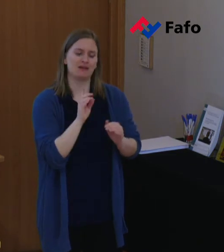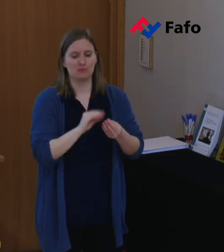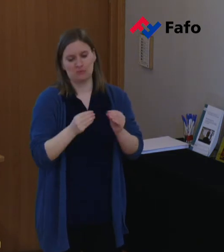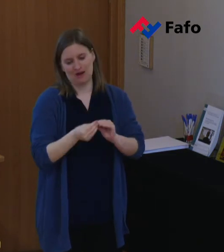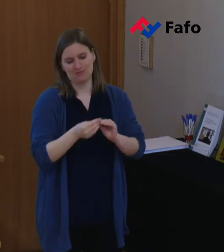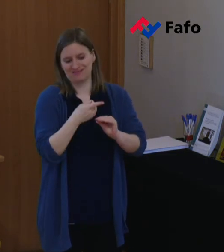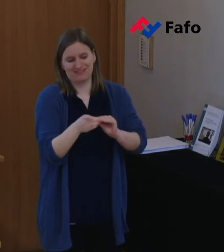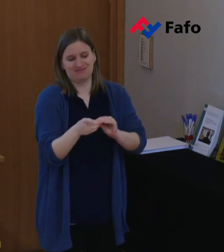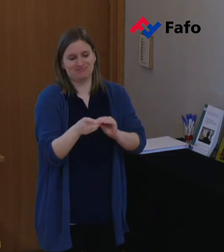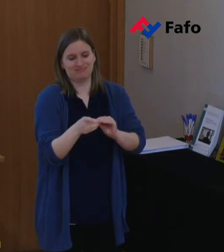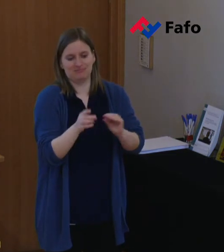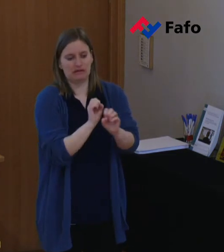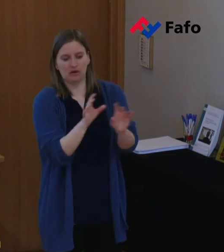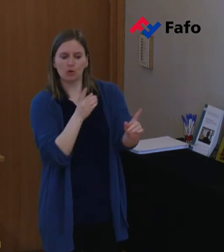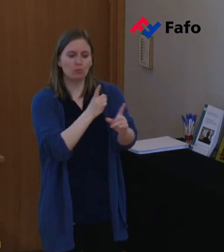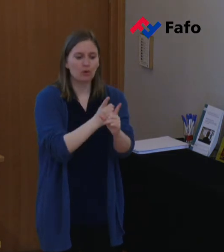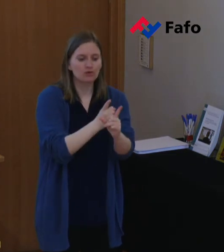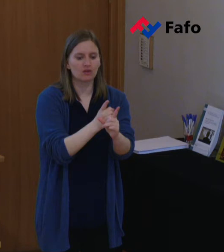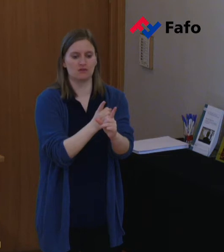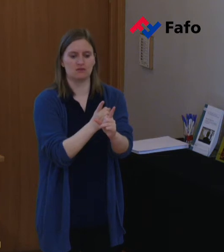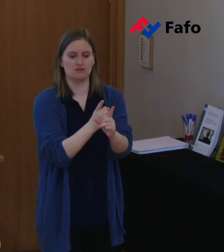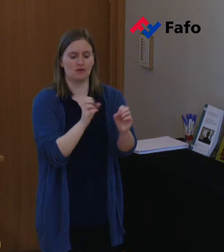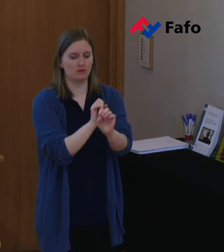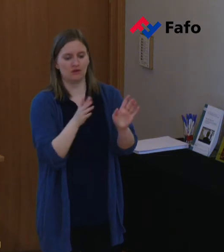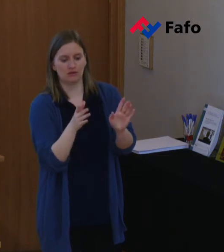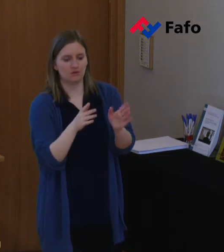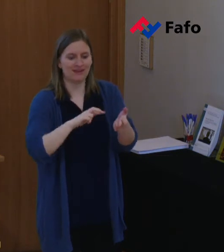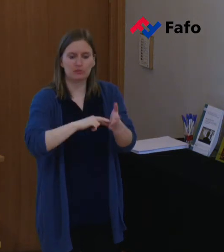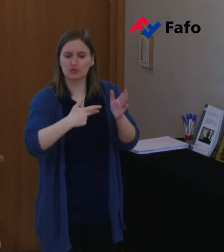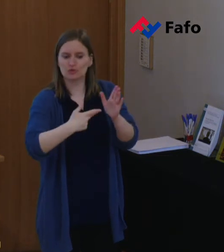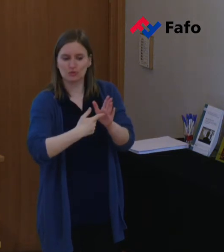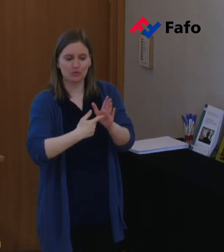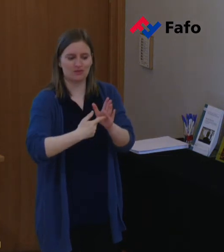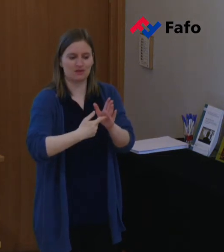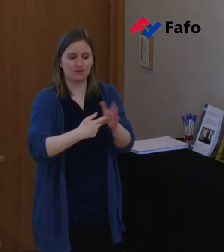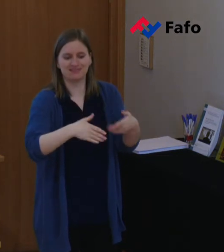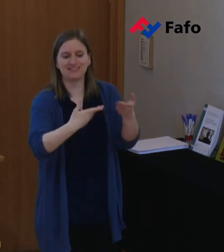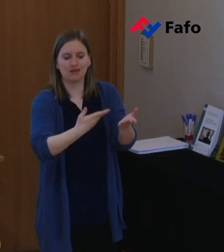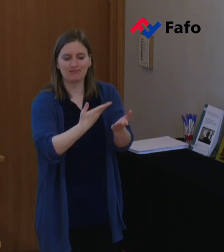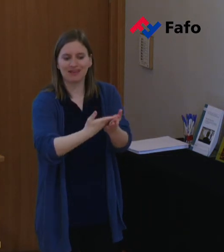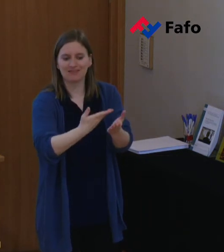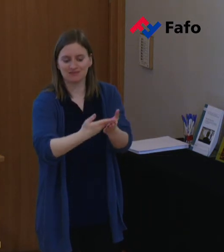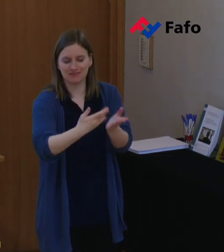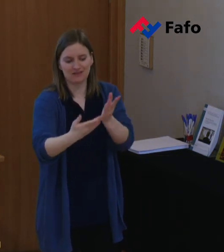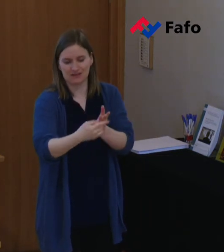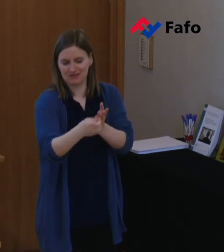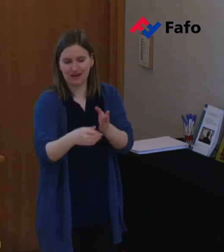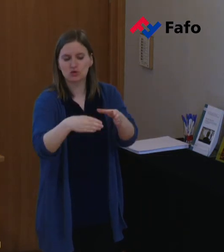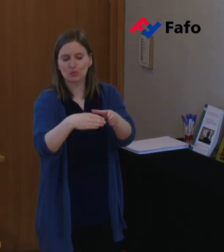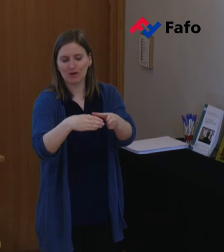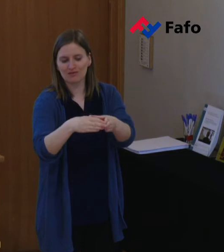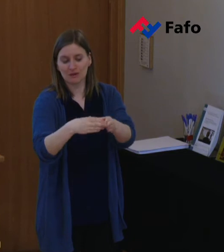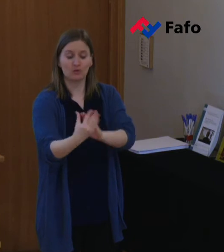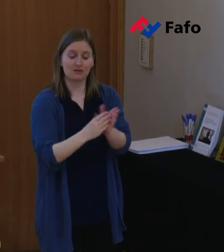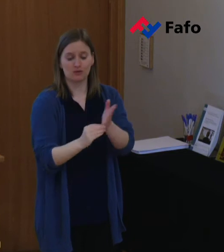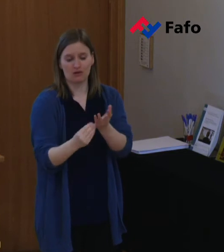at de har ikke klart å møte dem, har ikke klart å komme til posisjon til å på en måte utøve tjenester overfor denne gruppa, og det resultatet